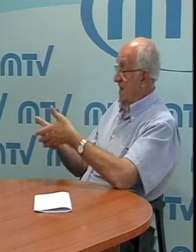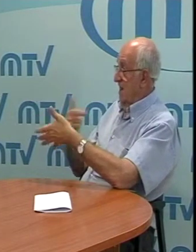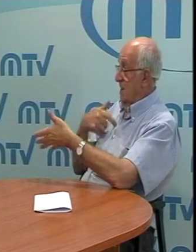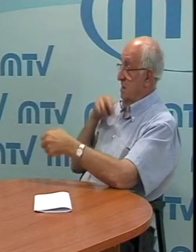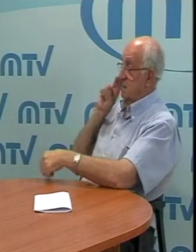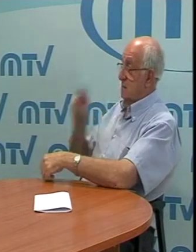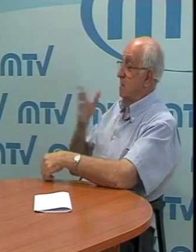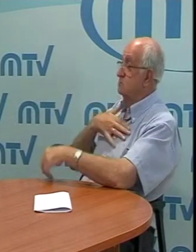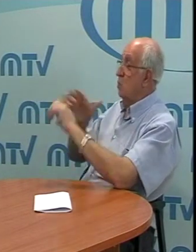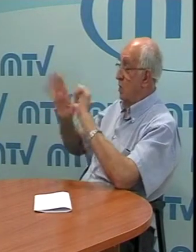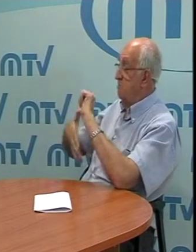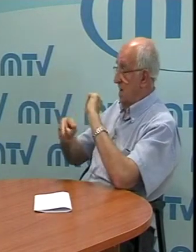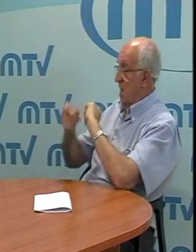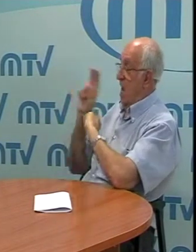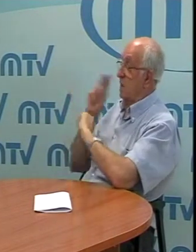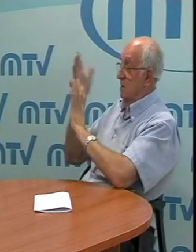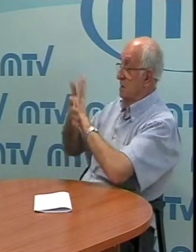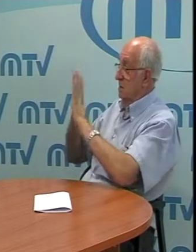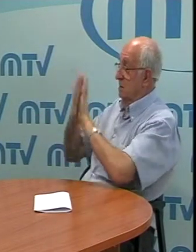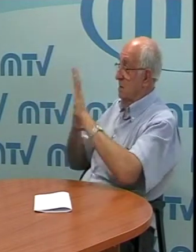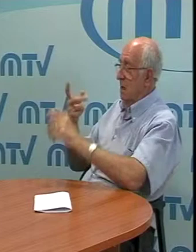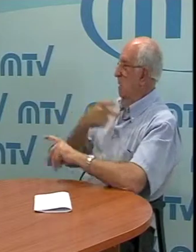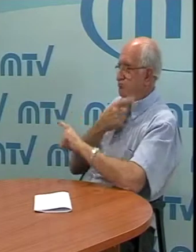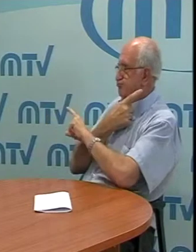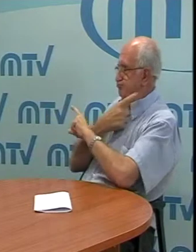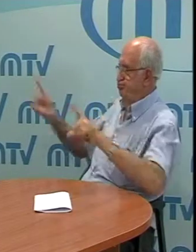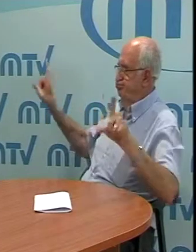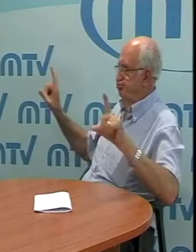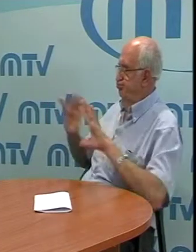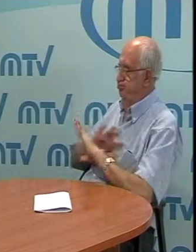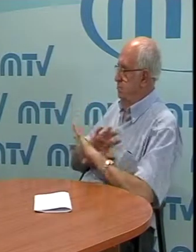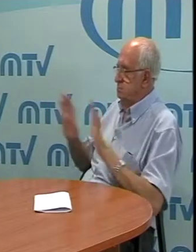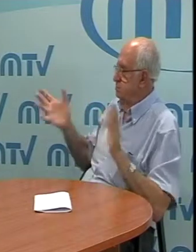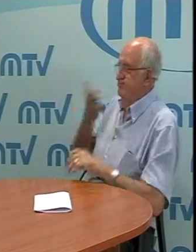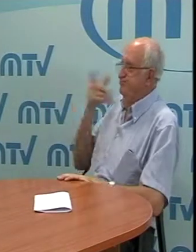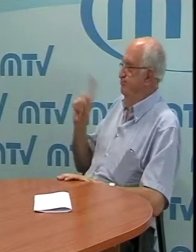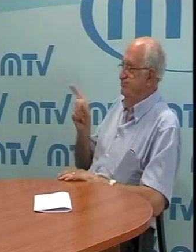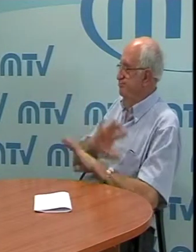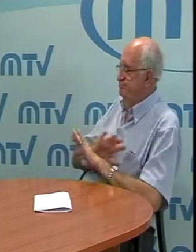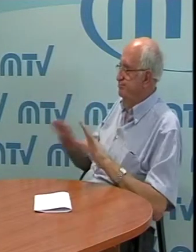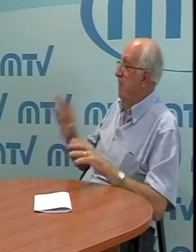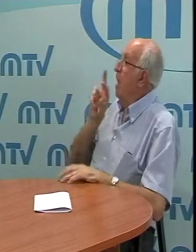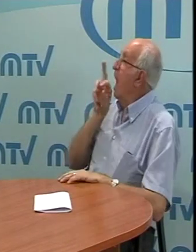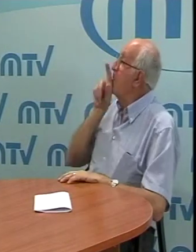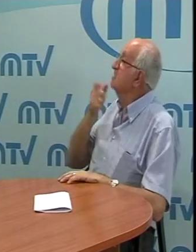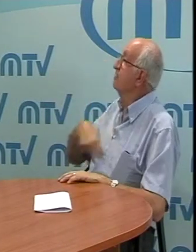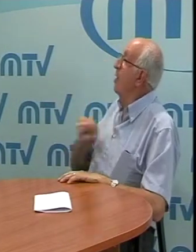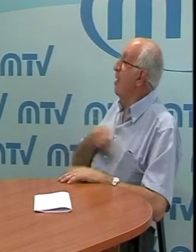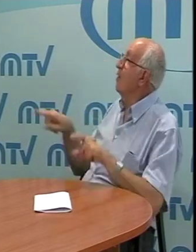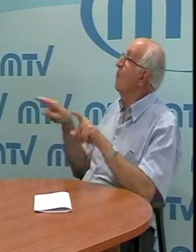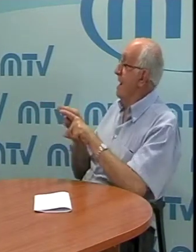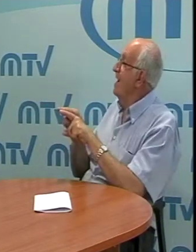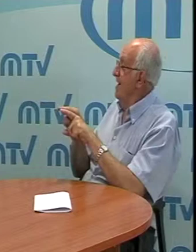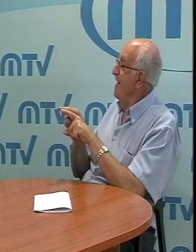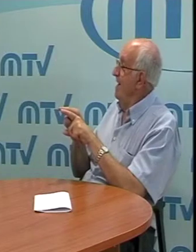En Sudamérica, en Internet, por ejemplo, en Sudamérica sí que he visto que utilizan la lengua de signos totalmente diferente a la nuestra.